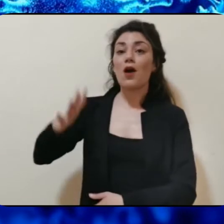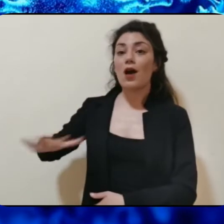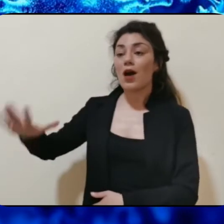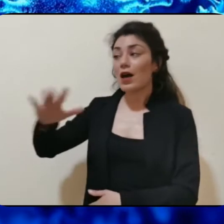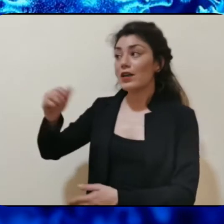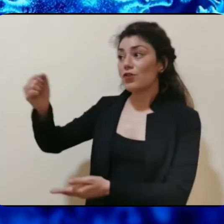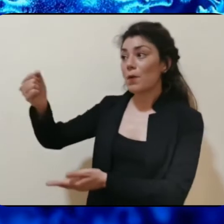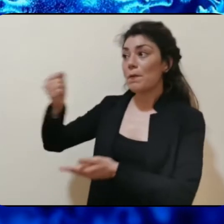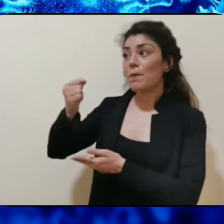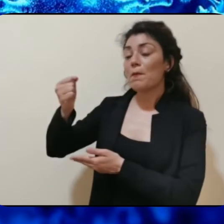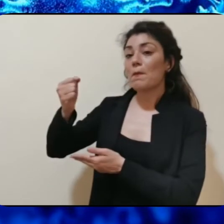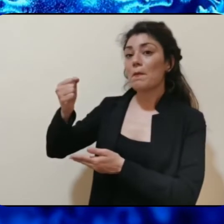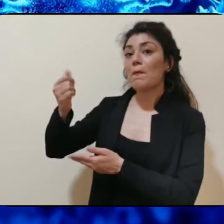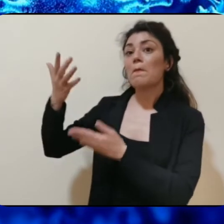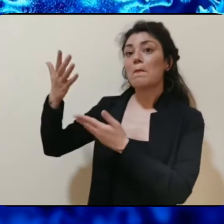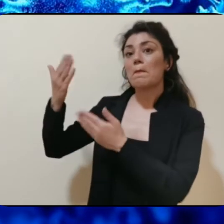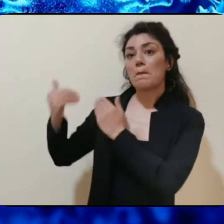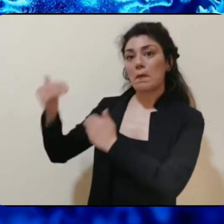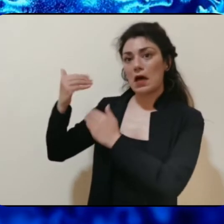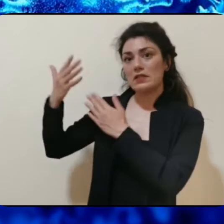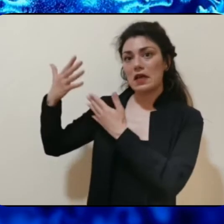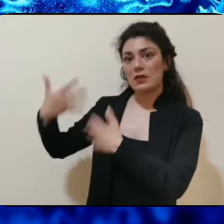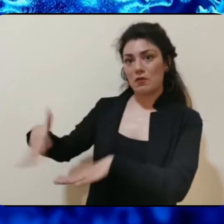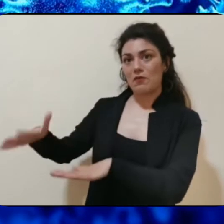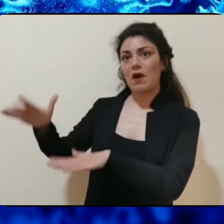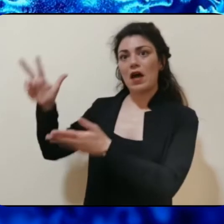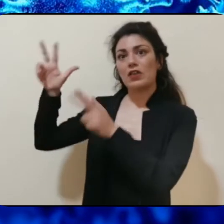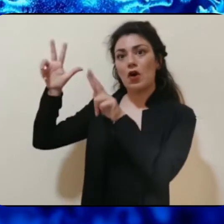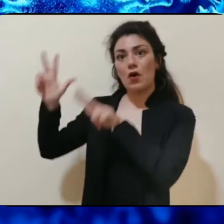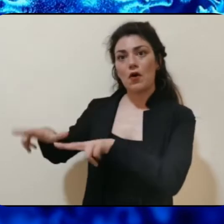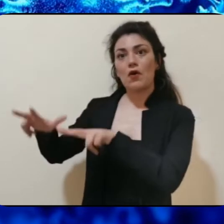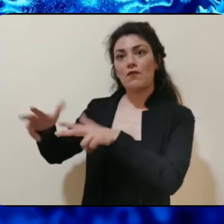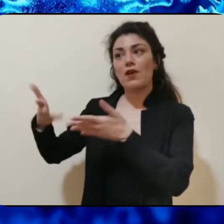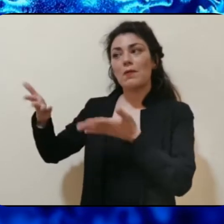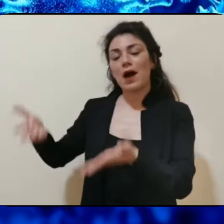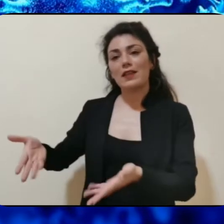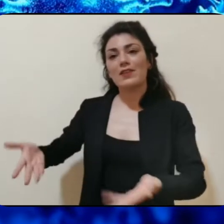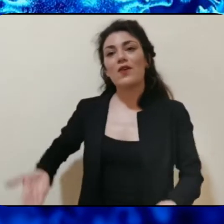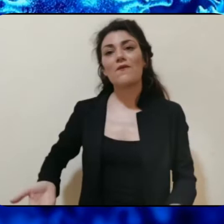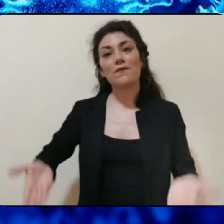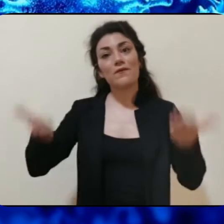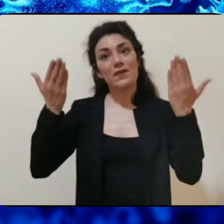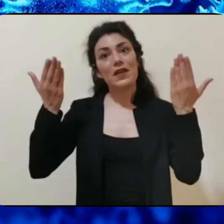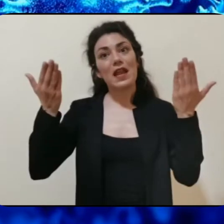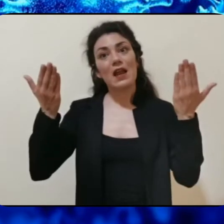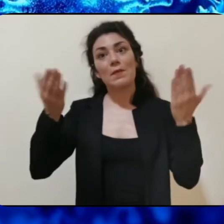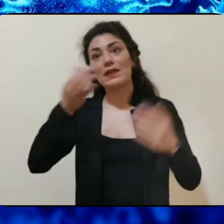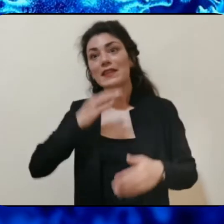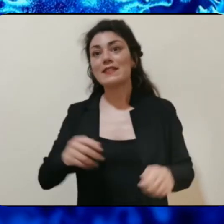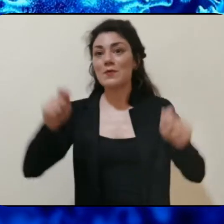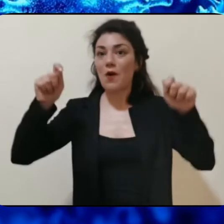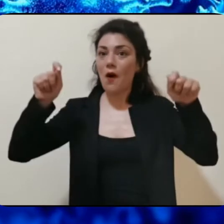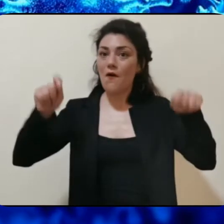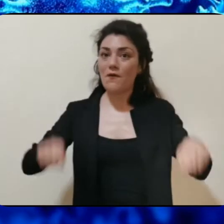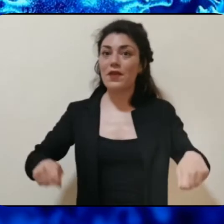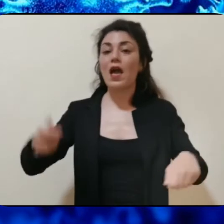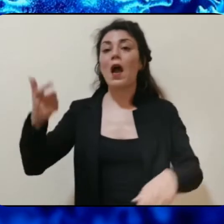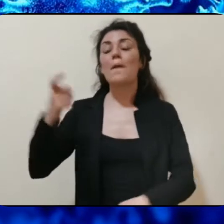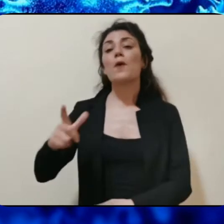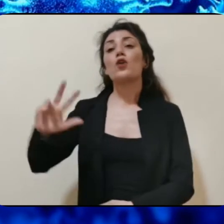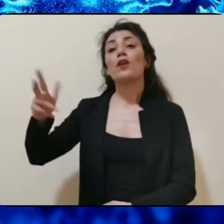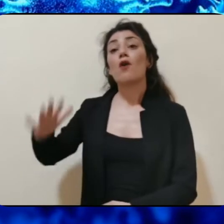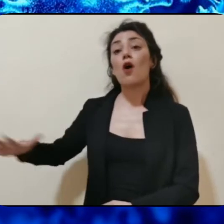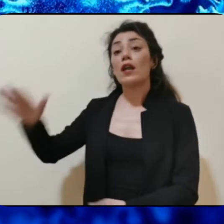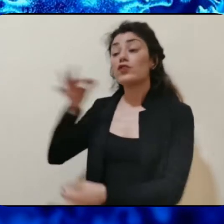giunta regionale di qualche tempo fa, che finalmente adesso, ripeto, può essere applicata perché